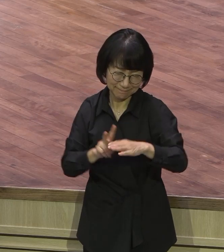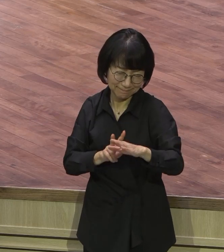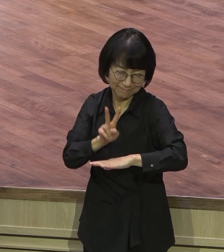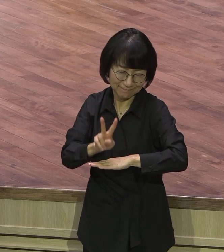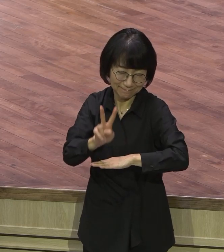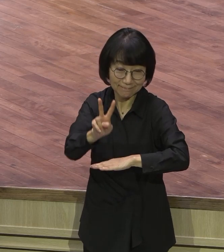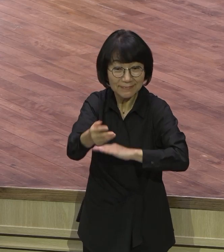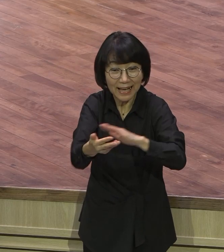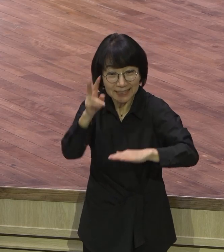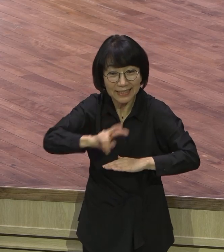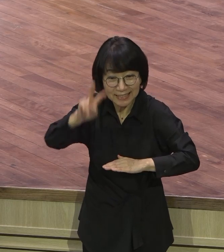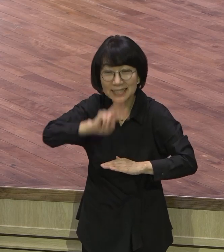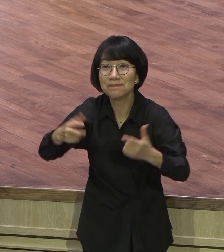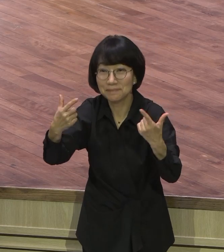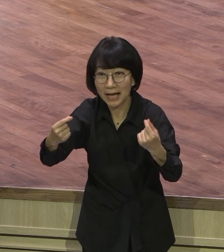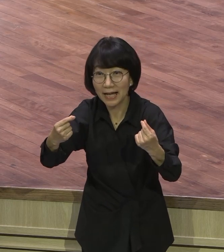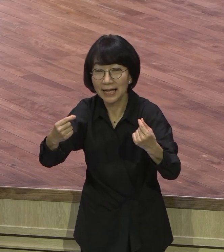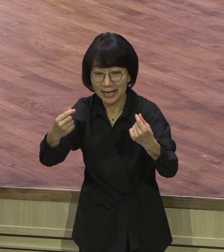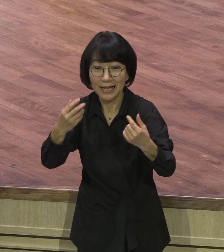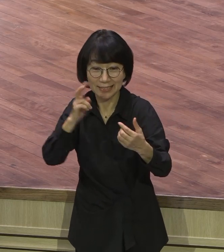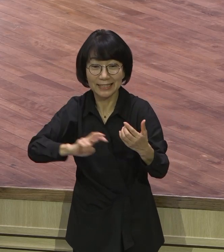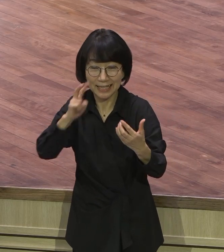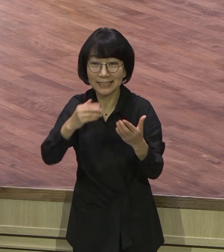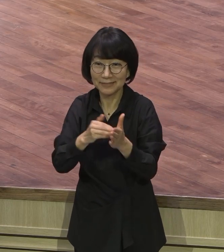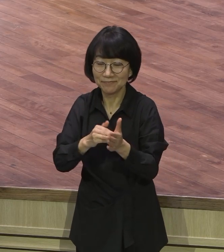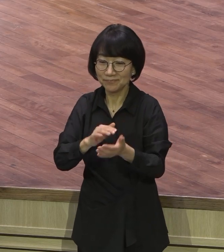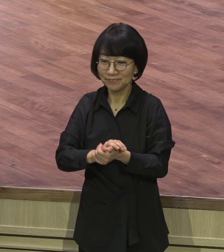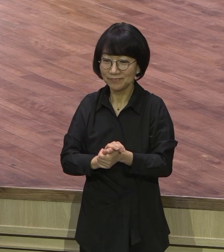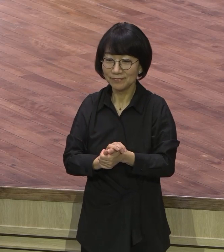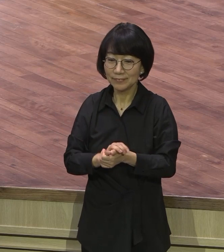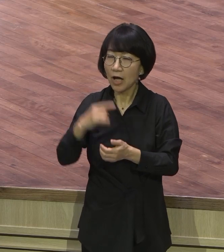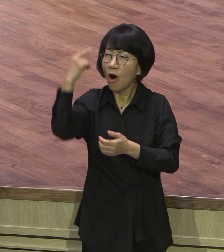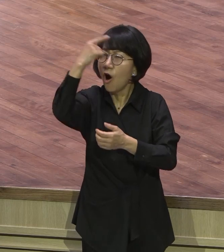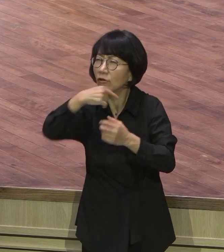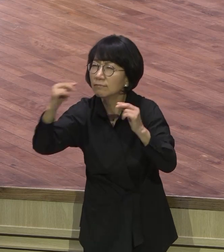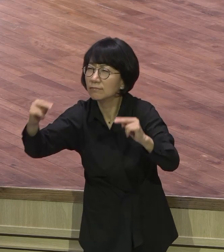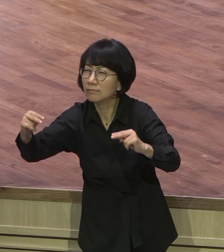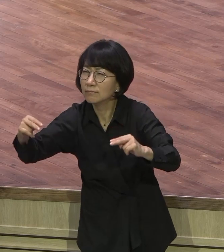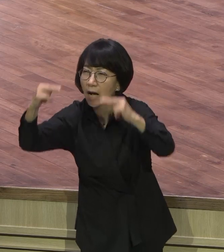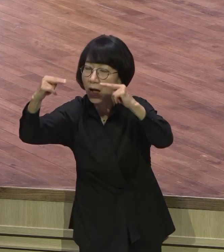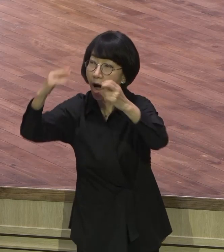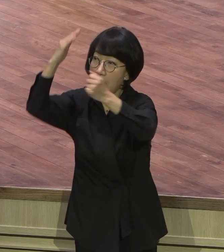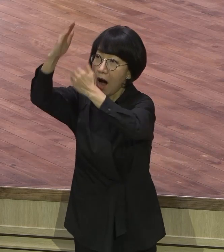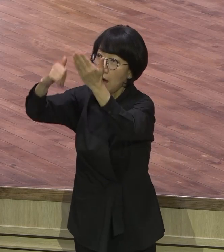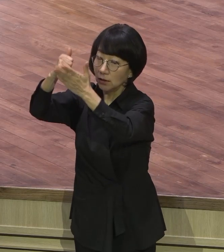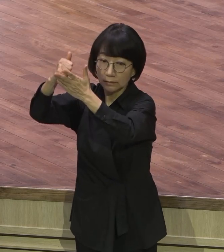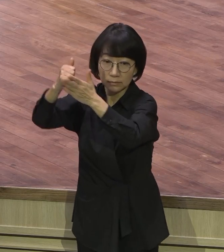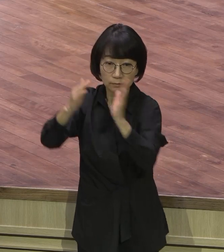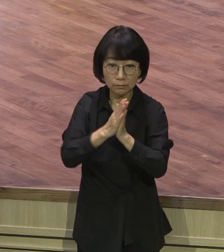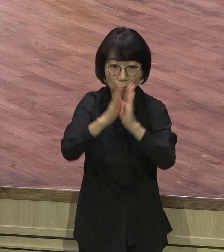대신 하나님 대면하여 이 말을 얼굴을 맞대여